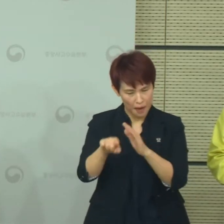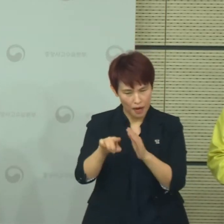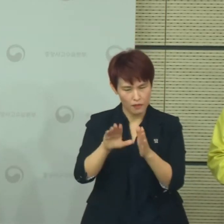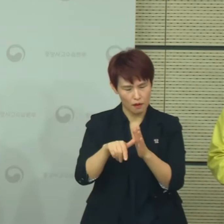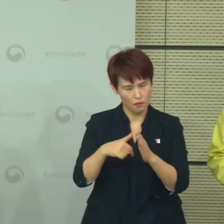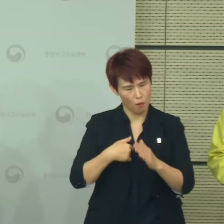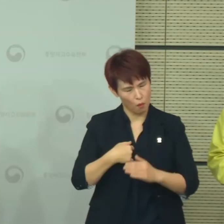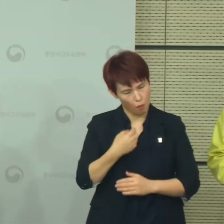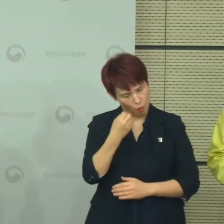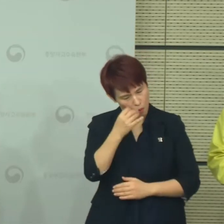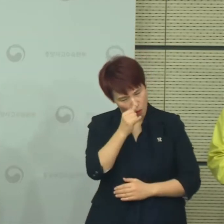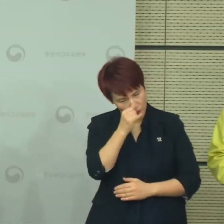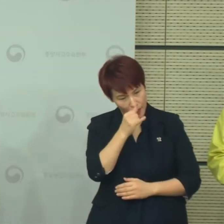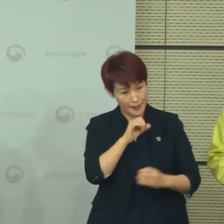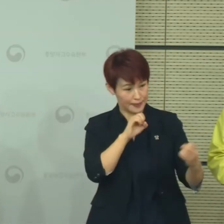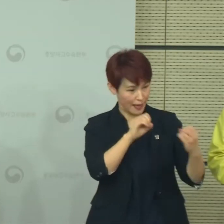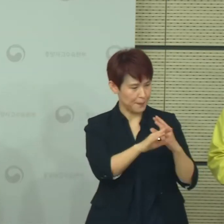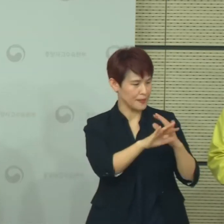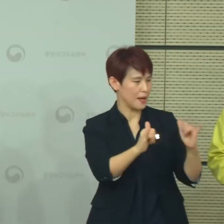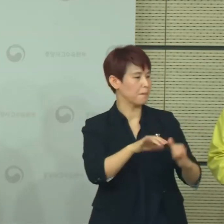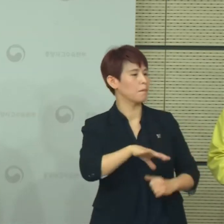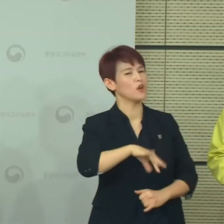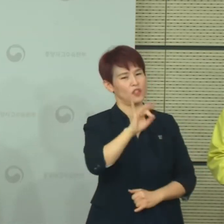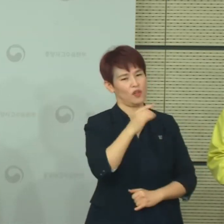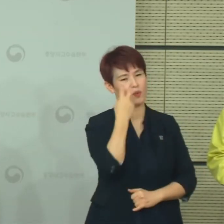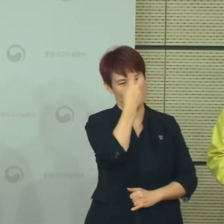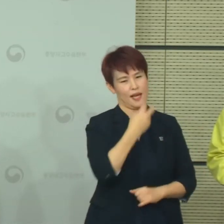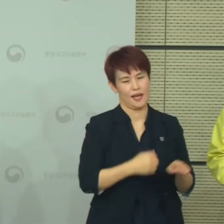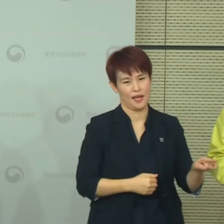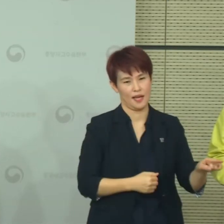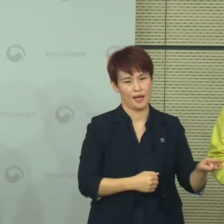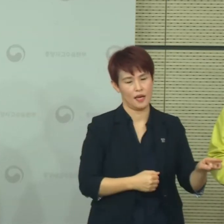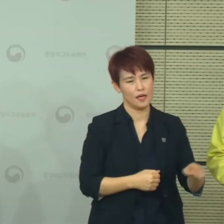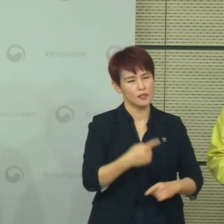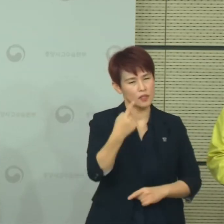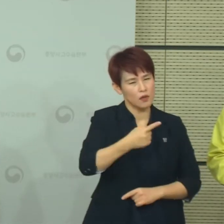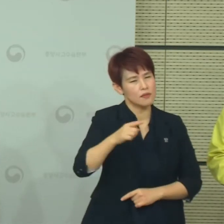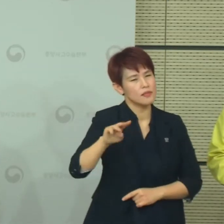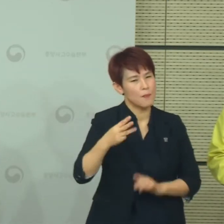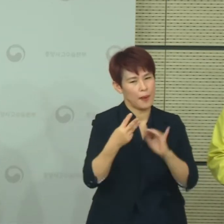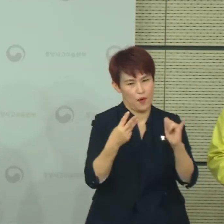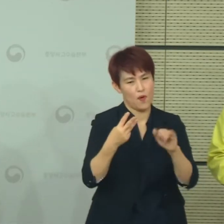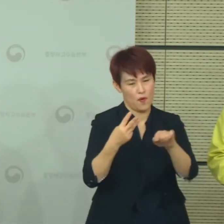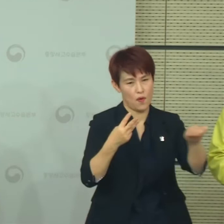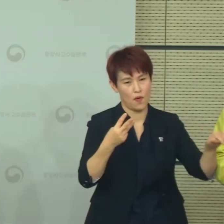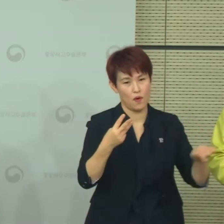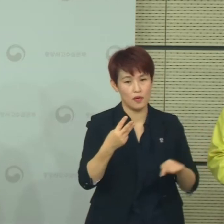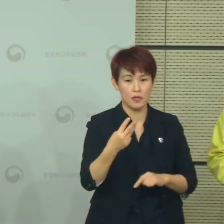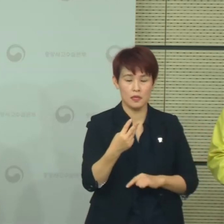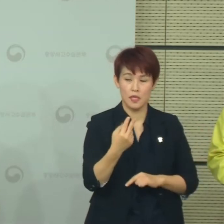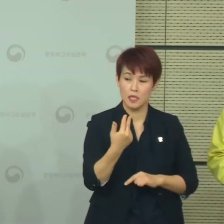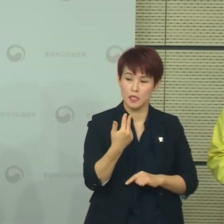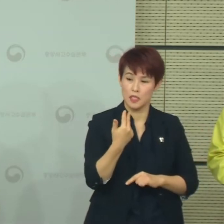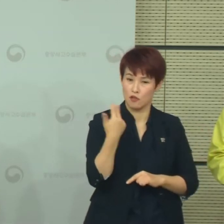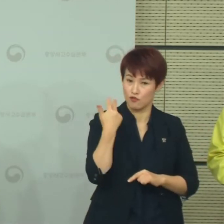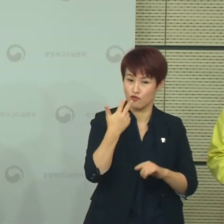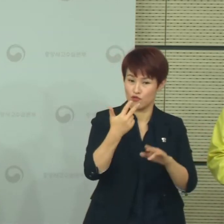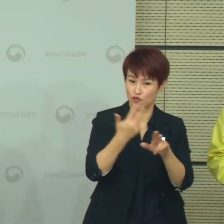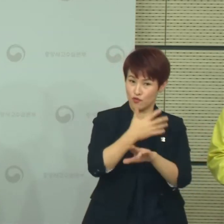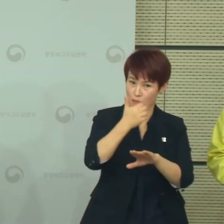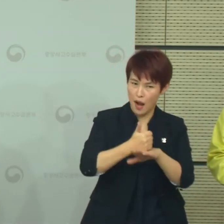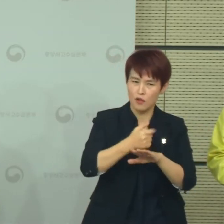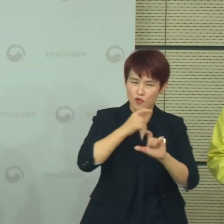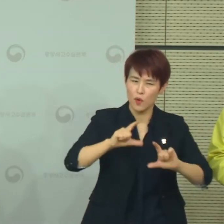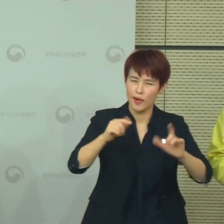있다라고 답변하신 분들부터 먼저 합니다. 그분들이 약 한 1300여 명이 돼서 지난 주말하고 수요일까지